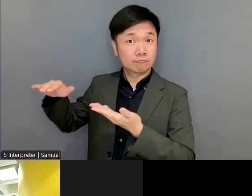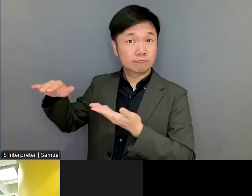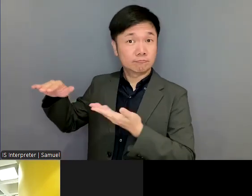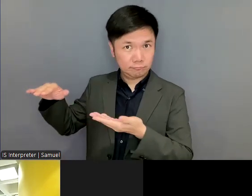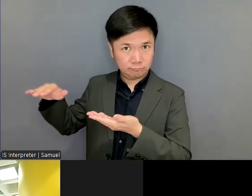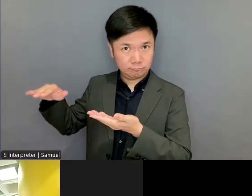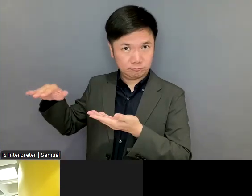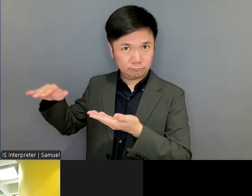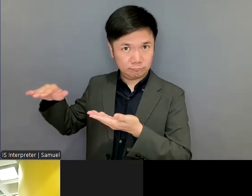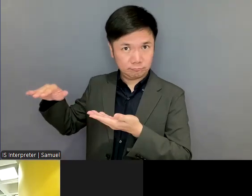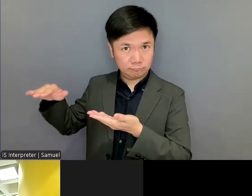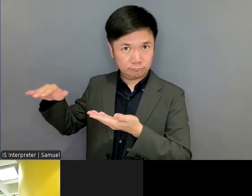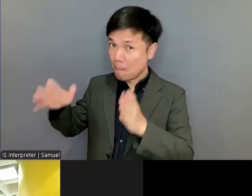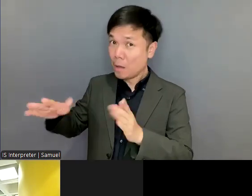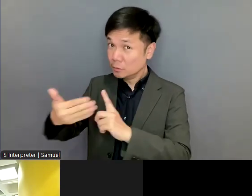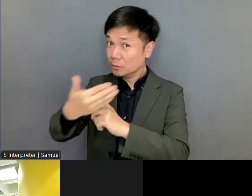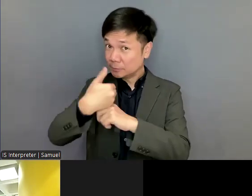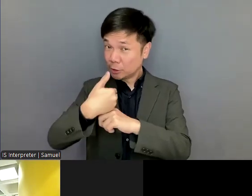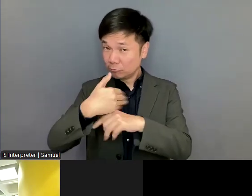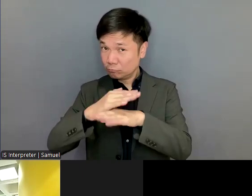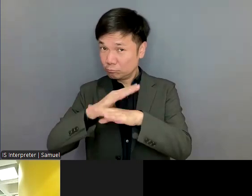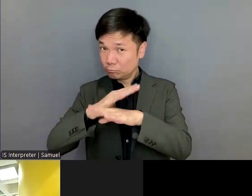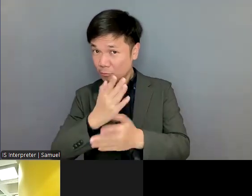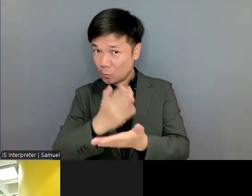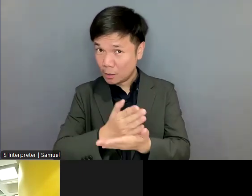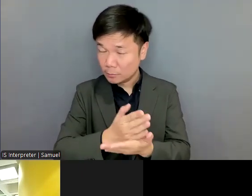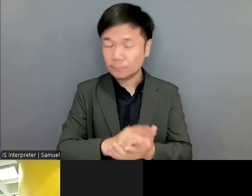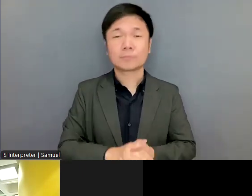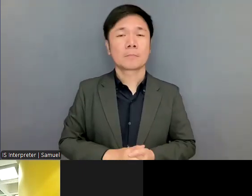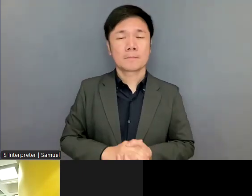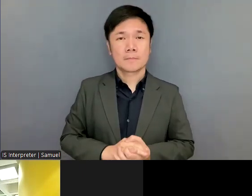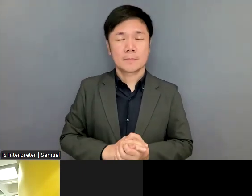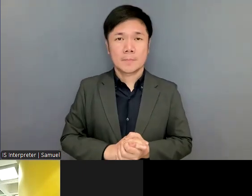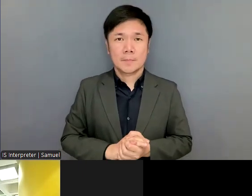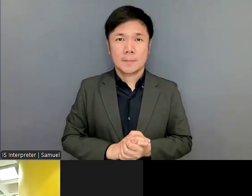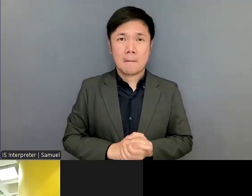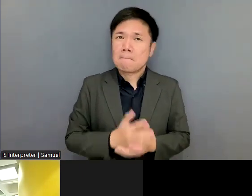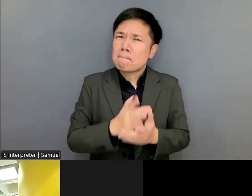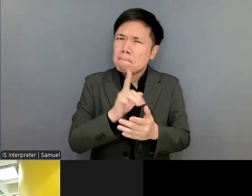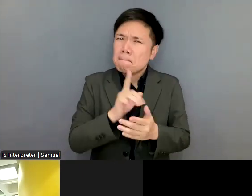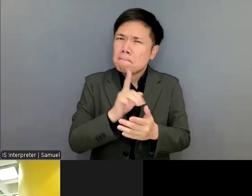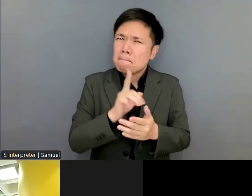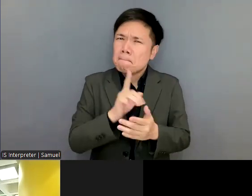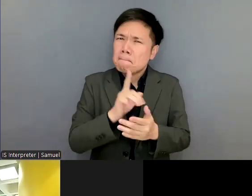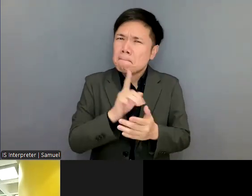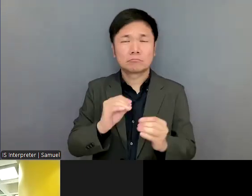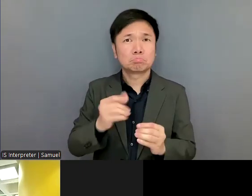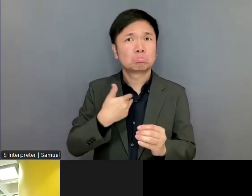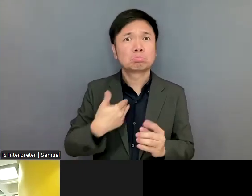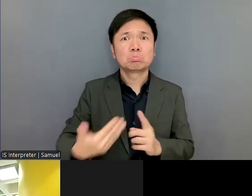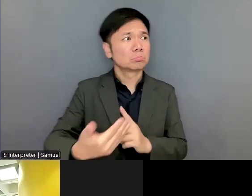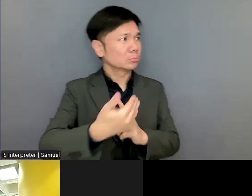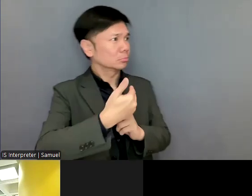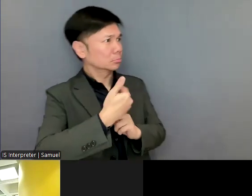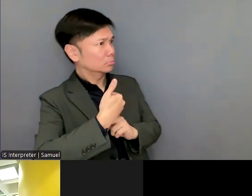en protection ese of our sentido own es que community. nosotros no And in aparecemos this en los sistemas normativos case, tradicionales we don't really porque se appear nos in está protegiendo de